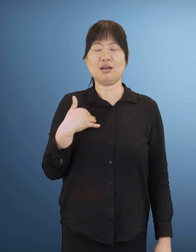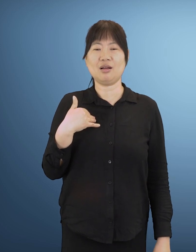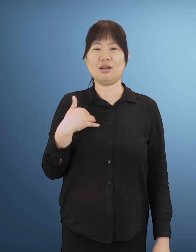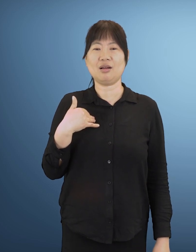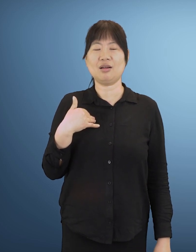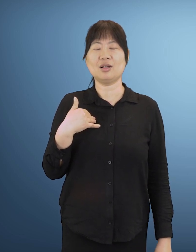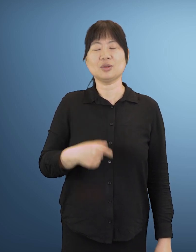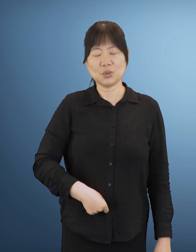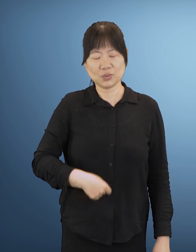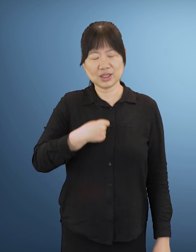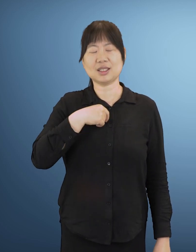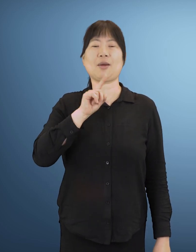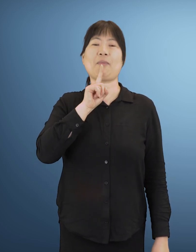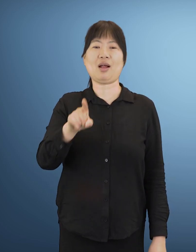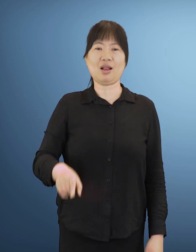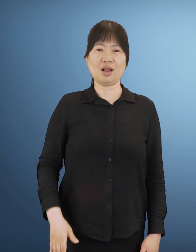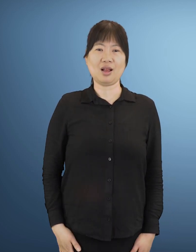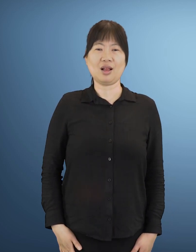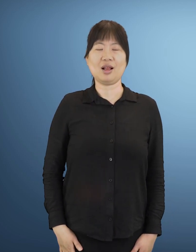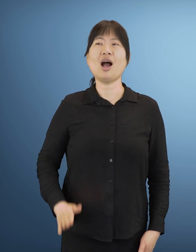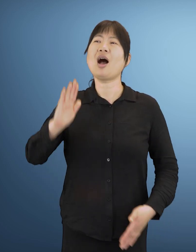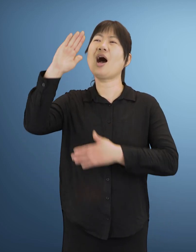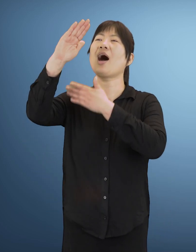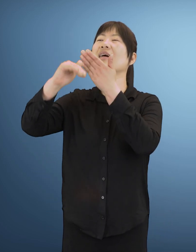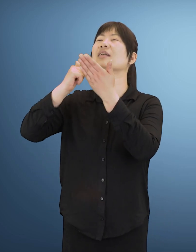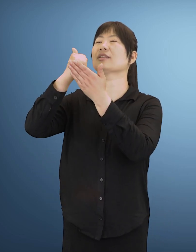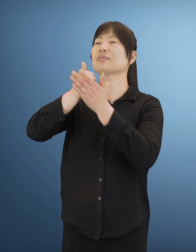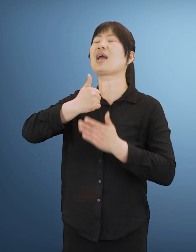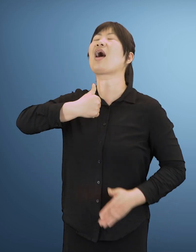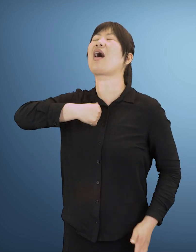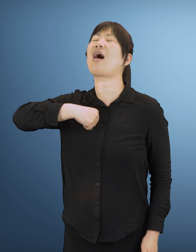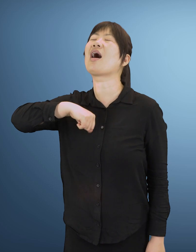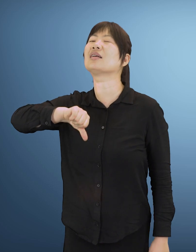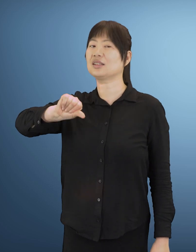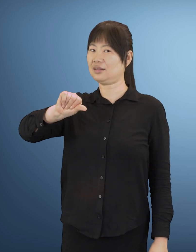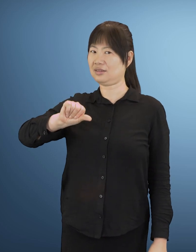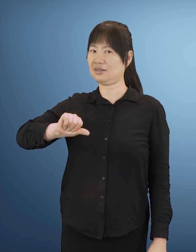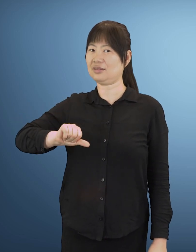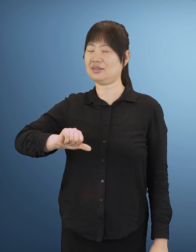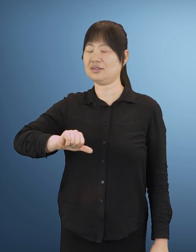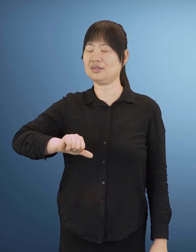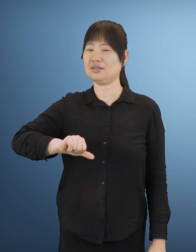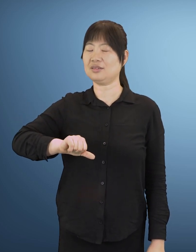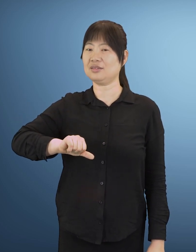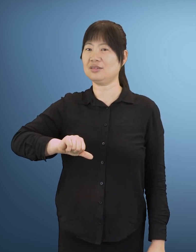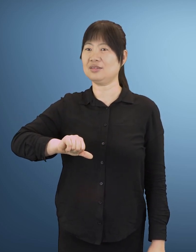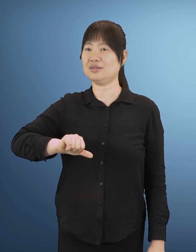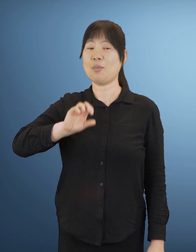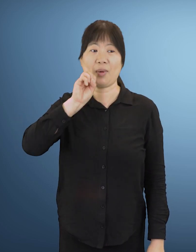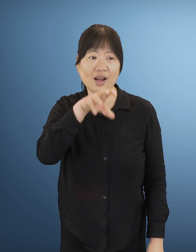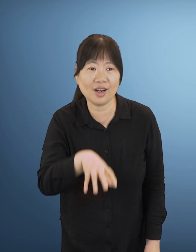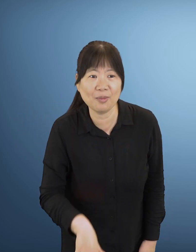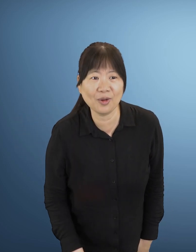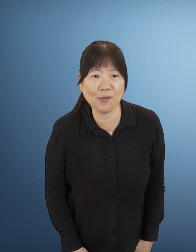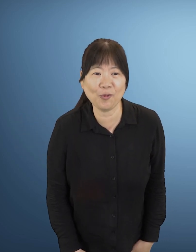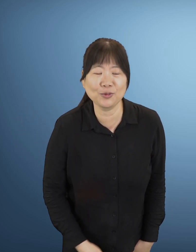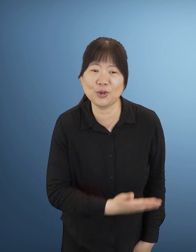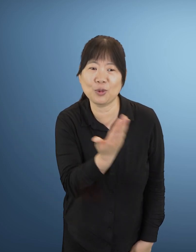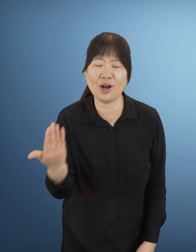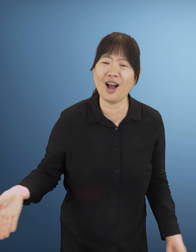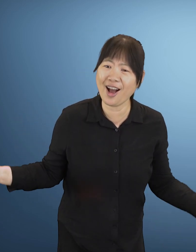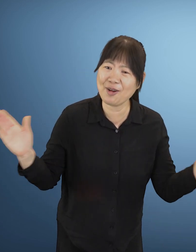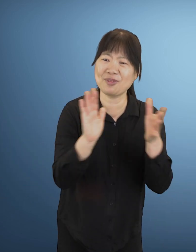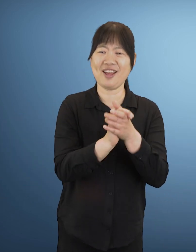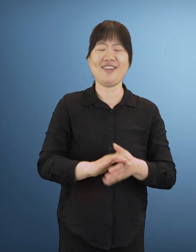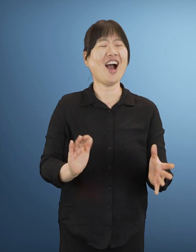내가 사실은 하나님의 아들이야. 그러면 여러분, 아멘,